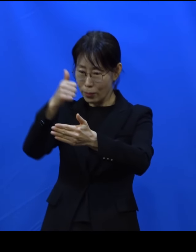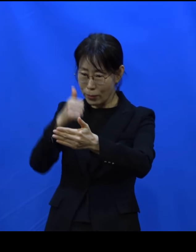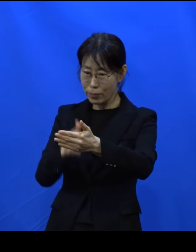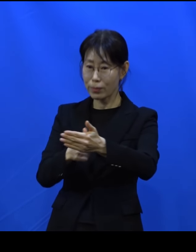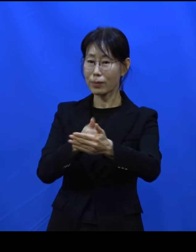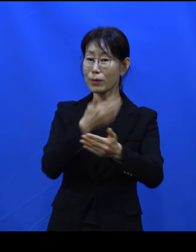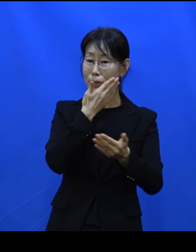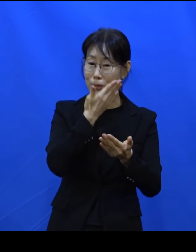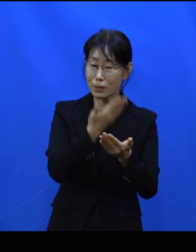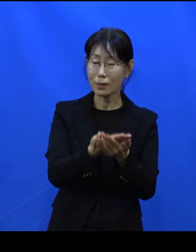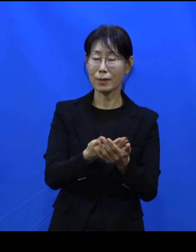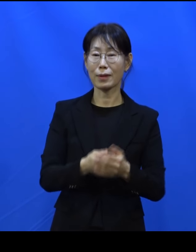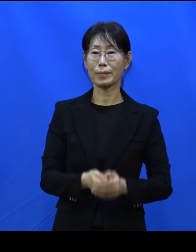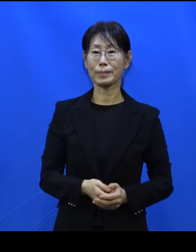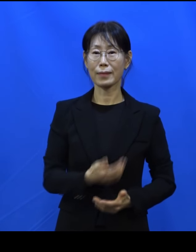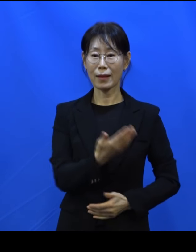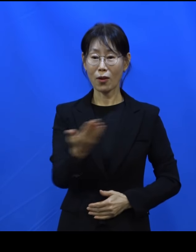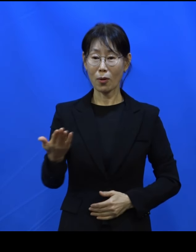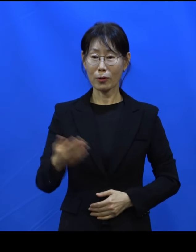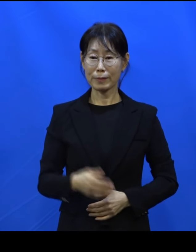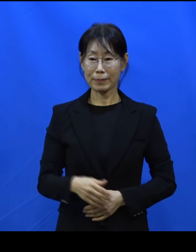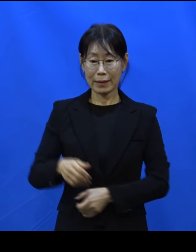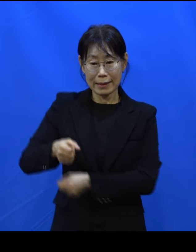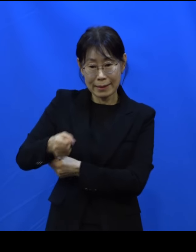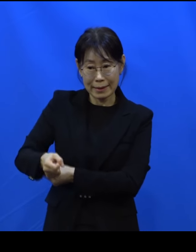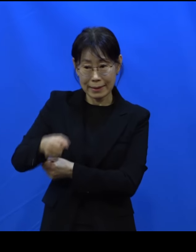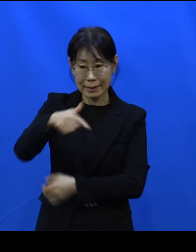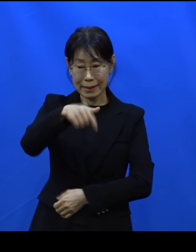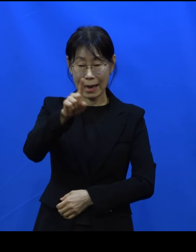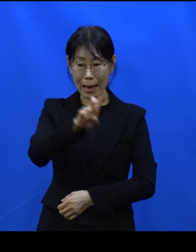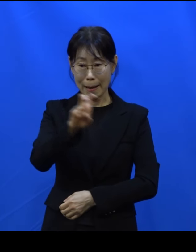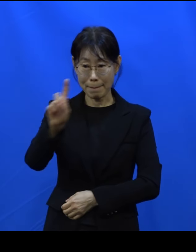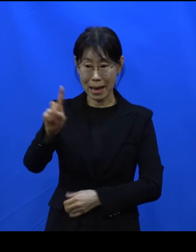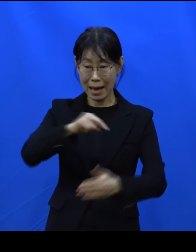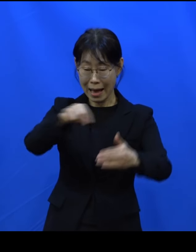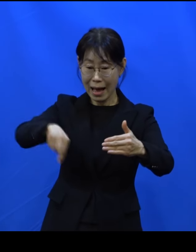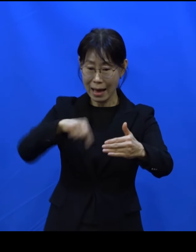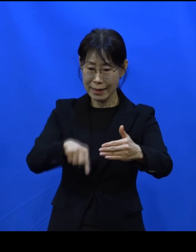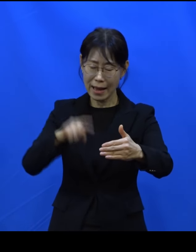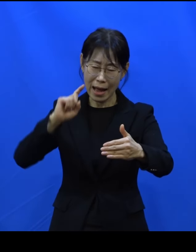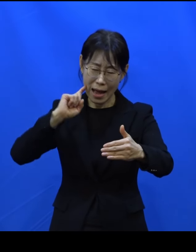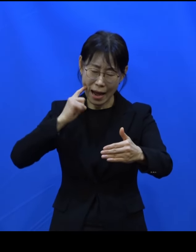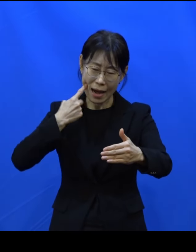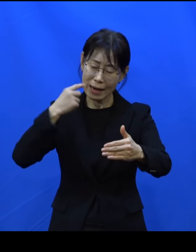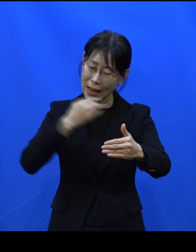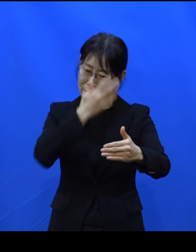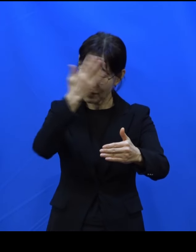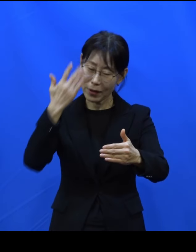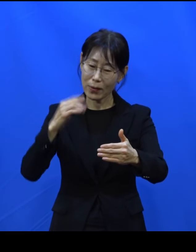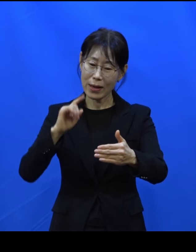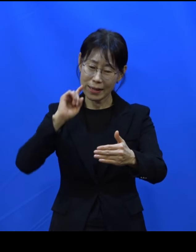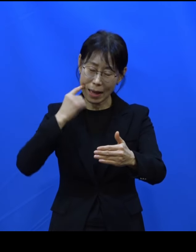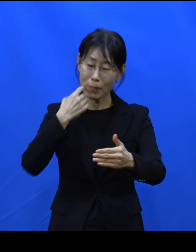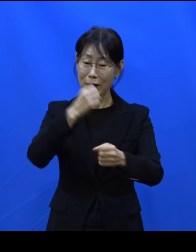오늘 이게 안이 아름답게 엮여져 있다는 것은 굉장히 우리에게 큰 의미가 있죠, 여러분. 사람도 여러분,